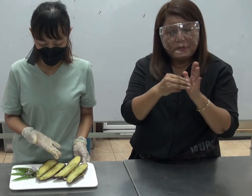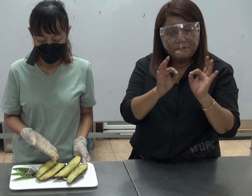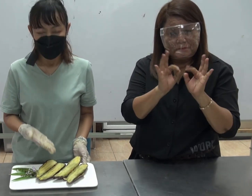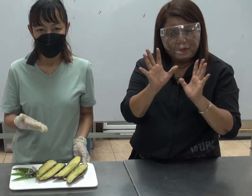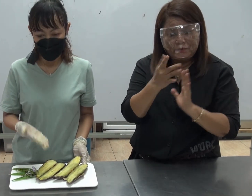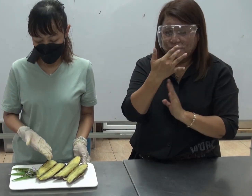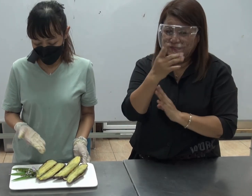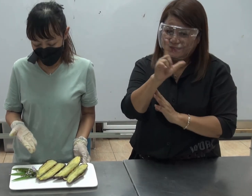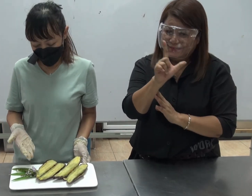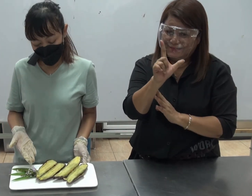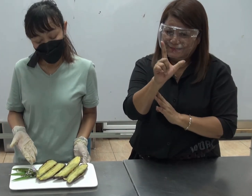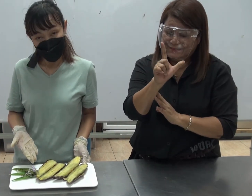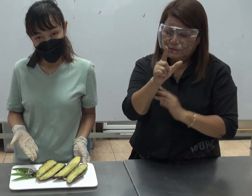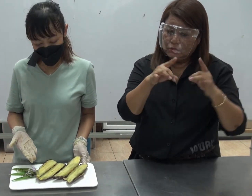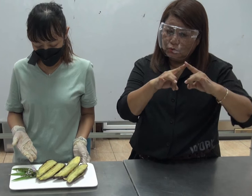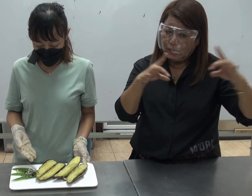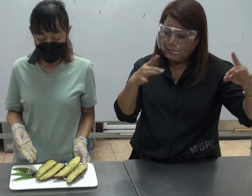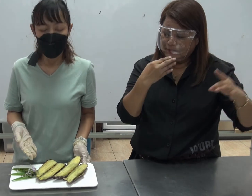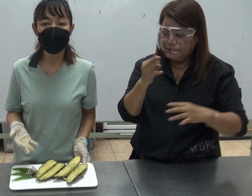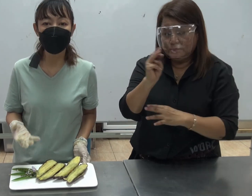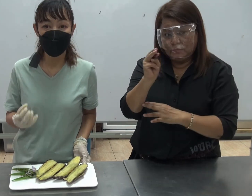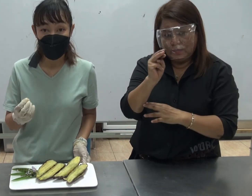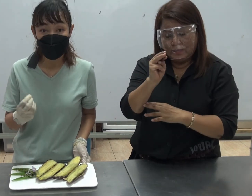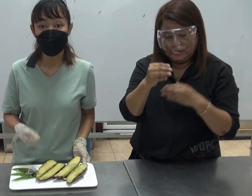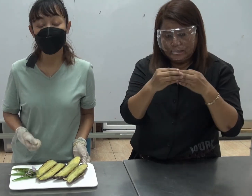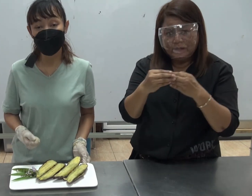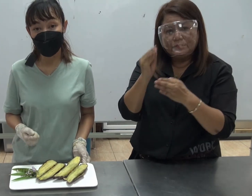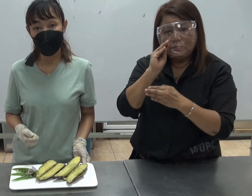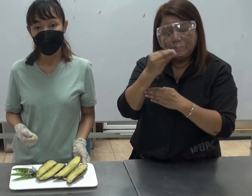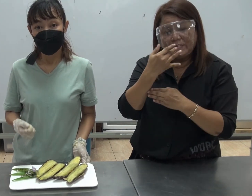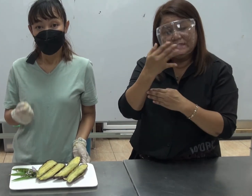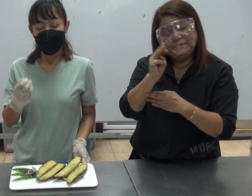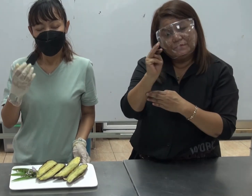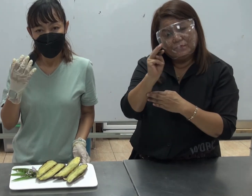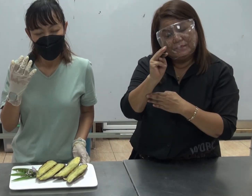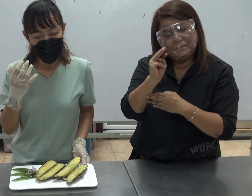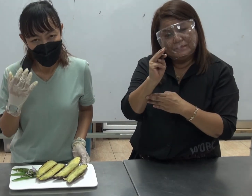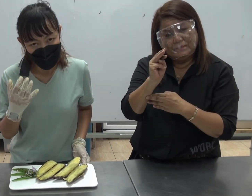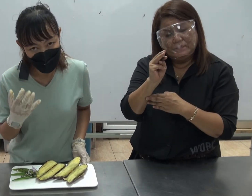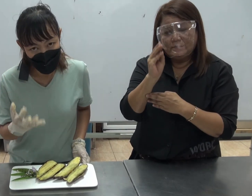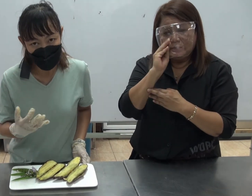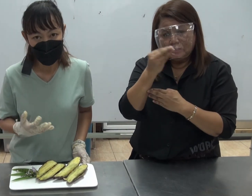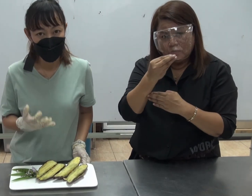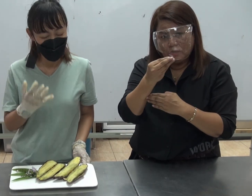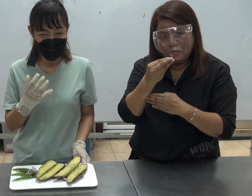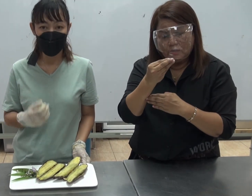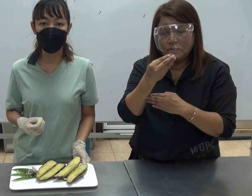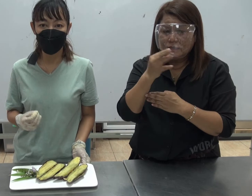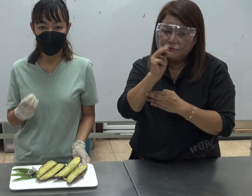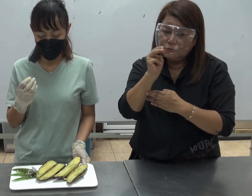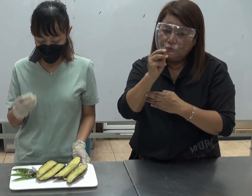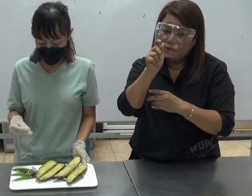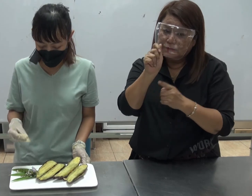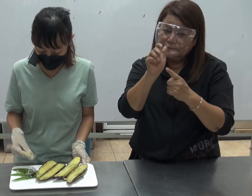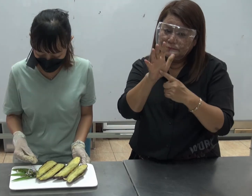เหลืองสีเหลืองตรงข้ามกับสีม่วงเราก็นำดอกไม้สีม่วงนะคะไม่ว่าจะเป็นดอกอัญชันดอกอัญชันก็เ